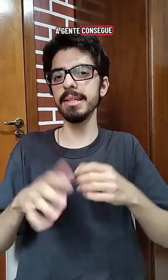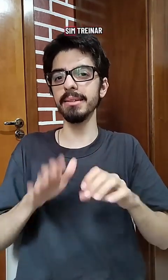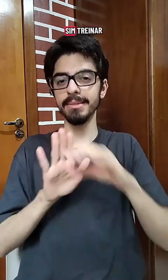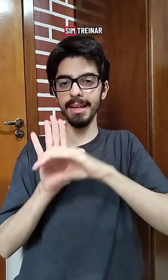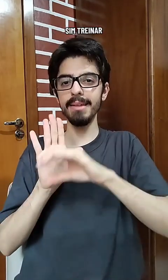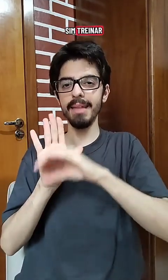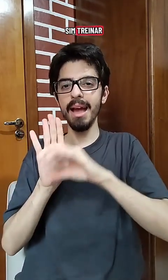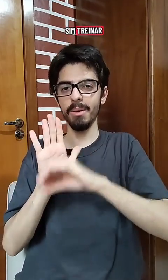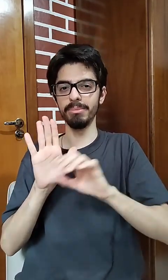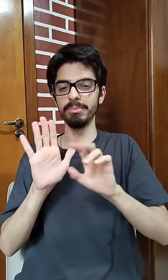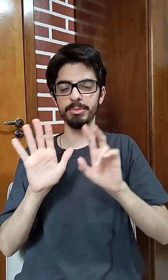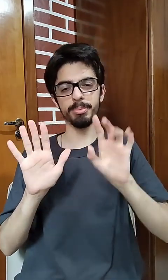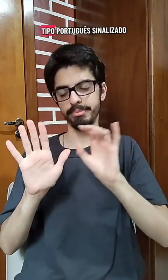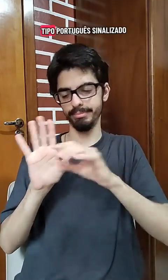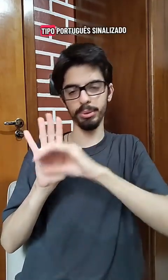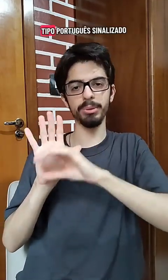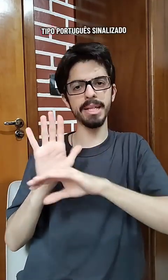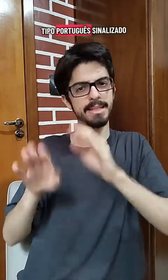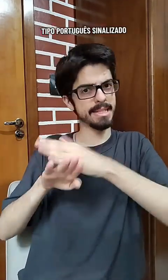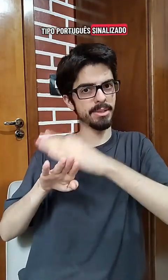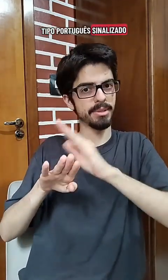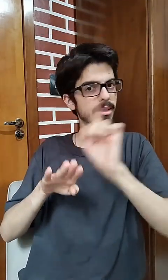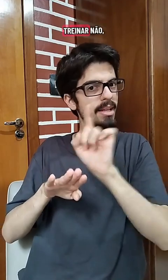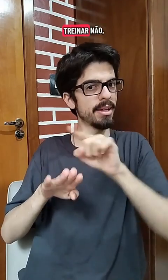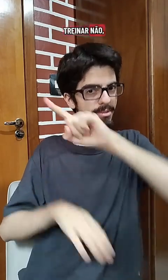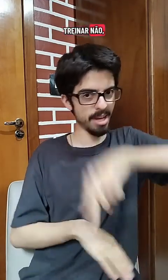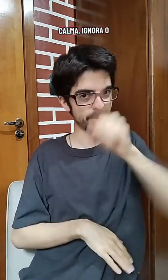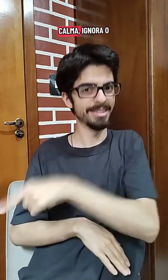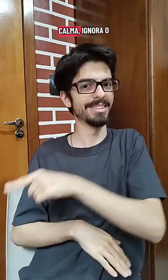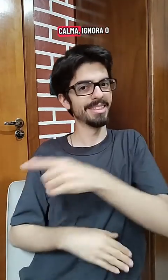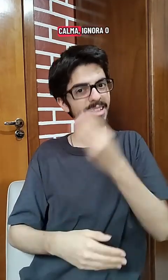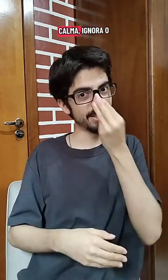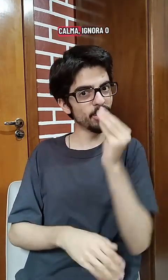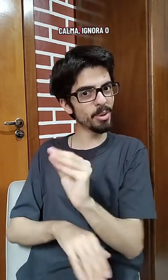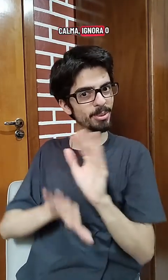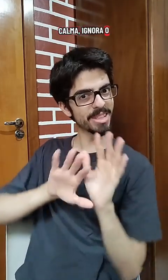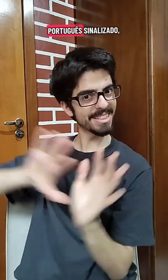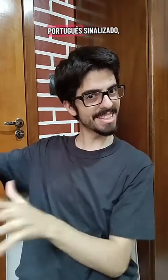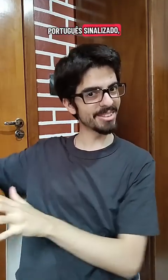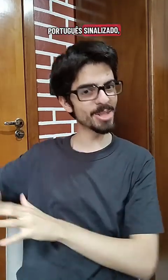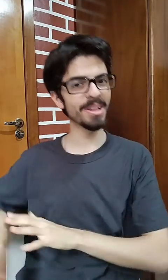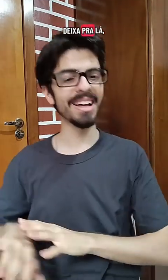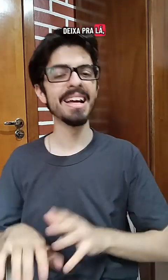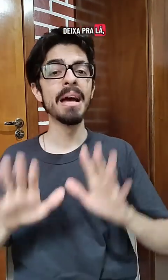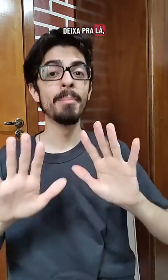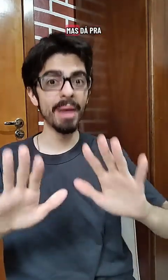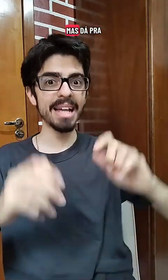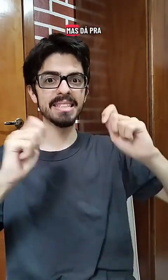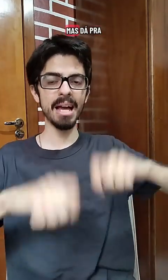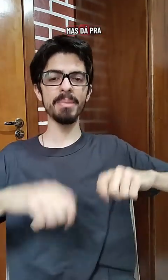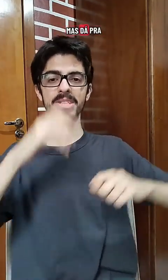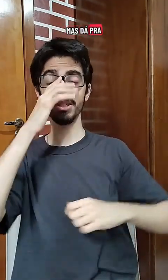sim treinar, tipo, português sinalizado, treinar não, calma. Ignora o português sinalizado, deixa pra lá. Mas dá pra